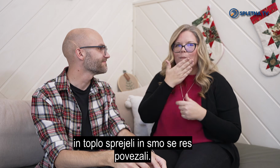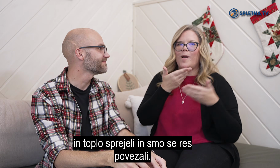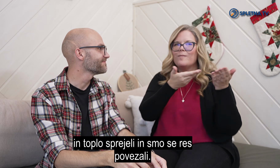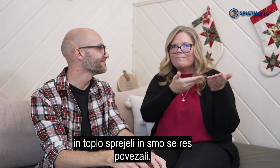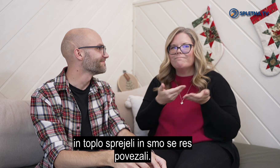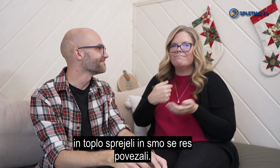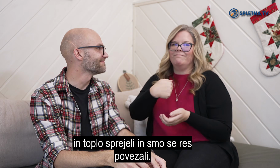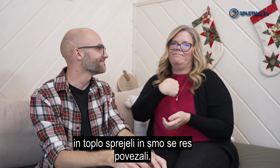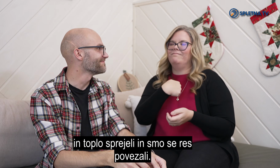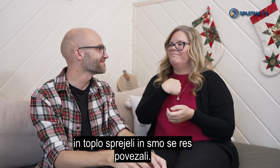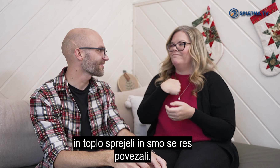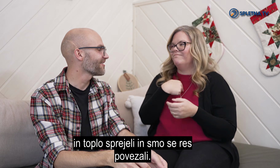in smo se res povezali.